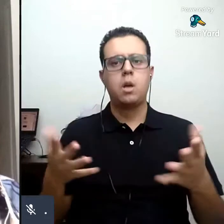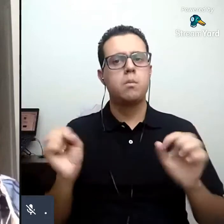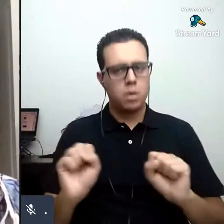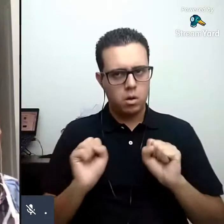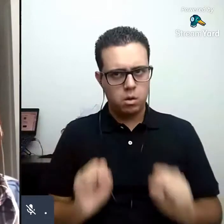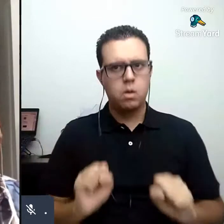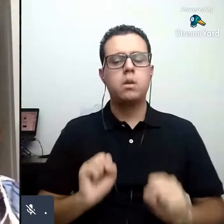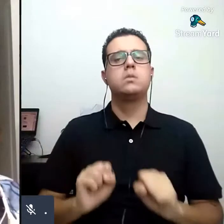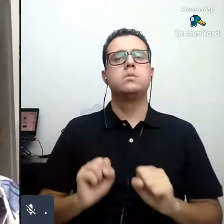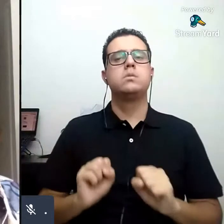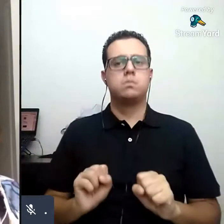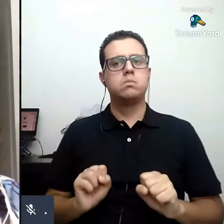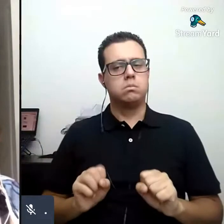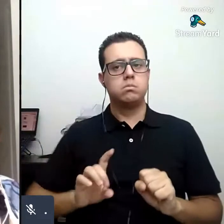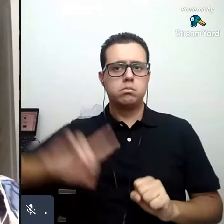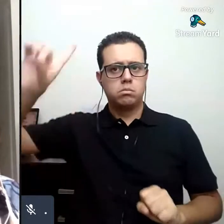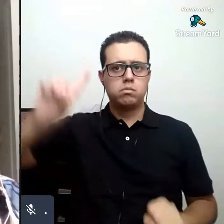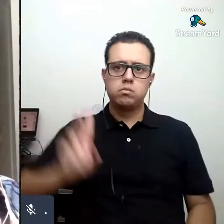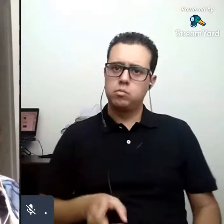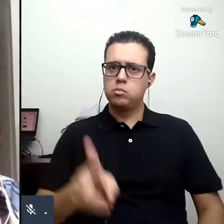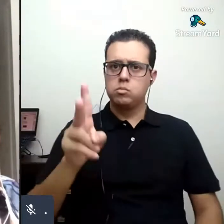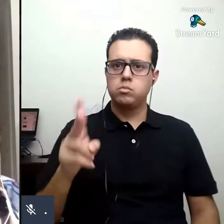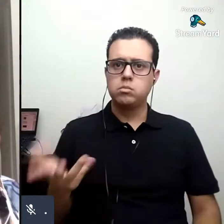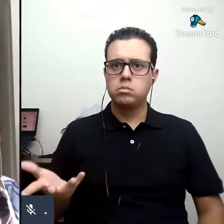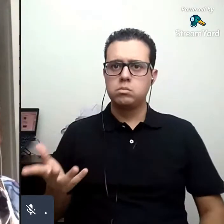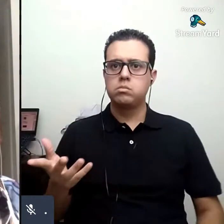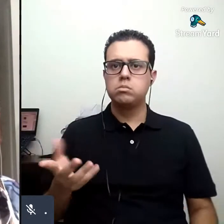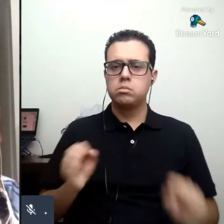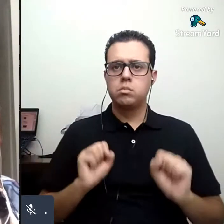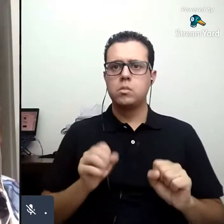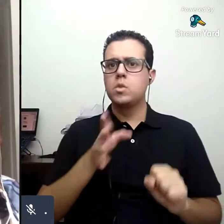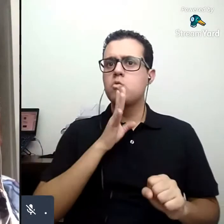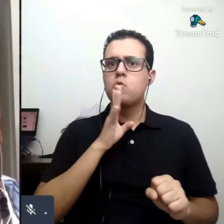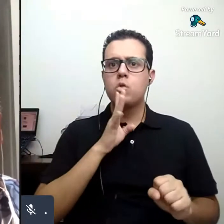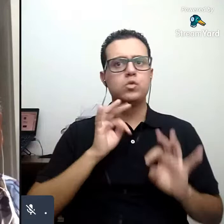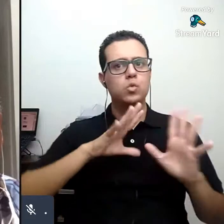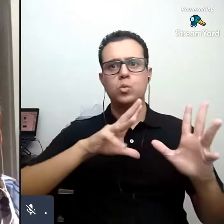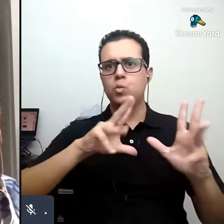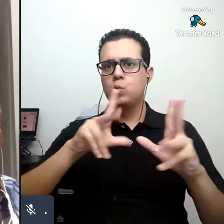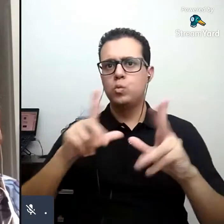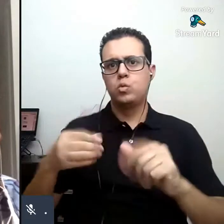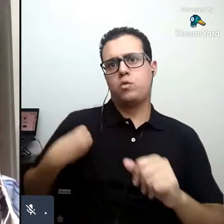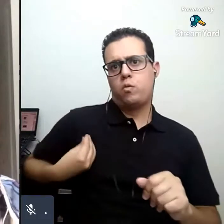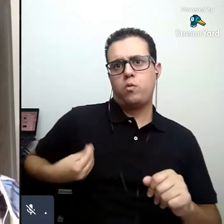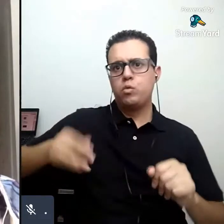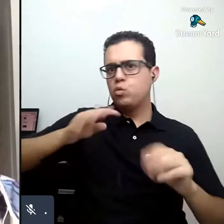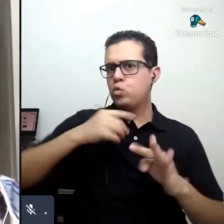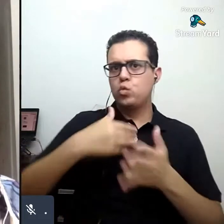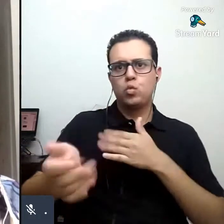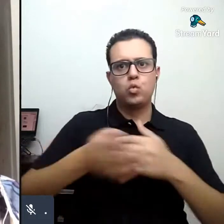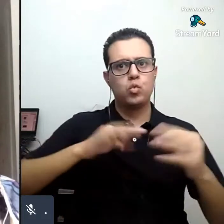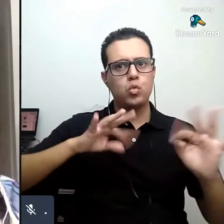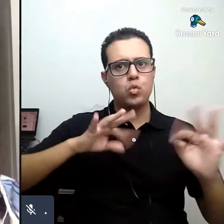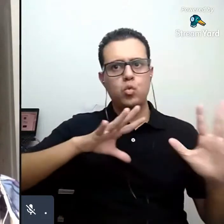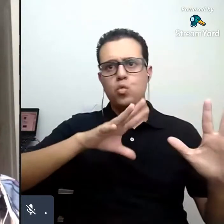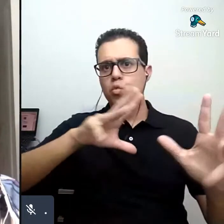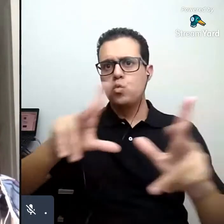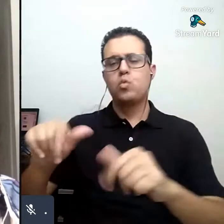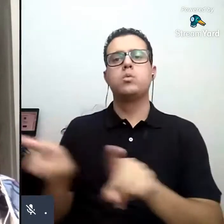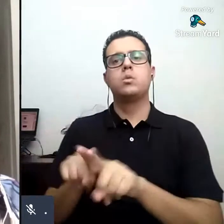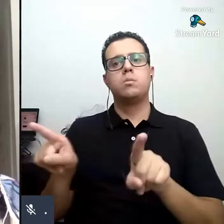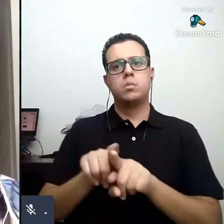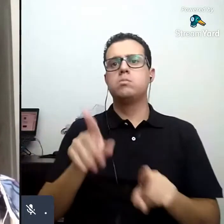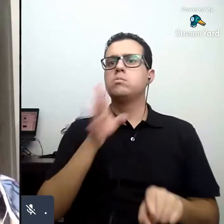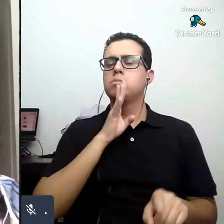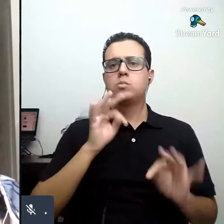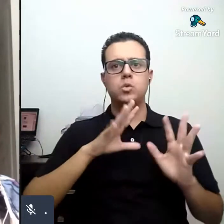pode. Ele continua sendo Deus onipotente, onipresente, onisciente. Esse é o Deus que nós queremos. A